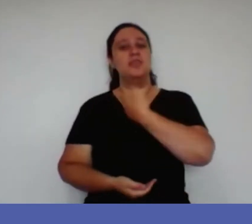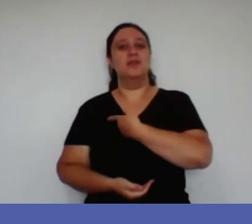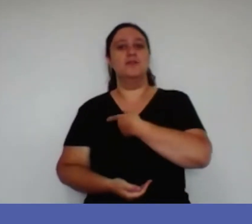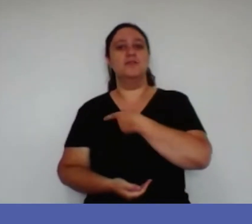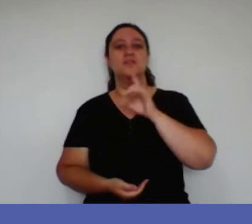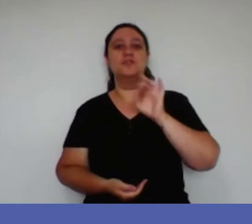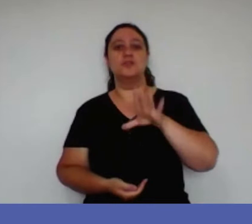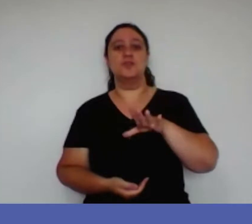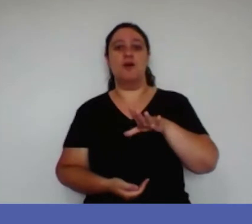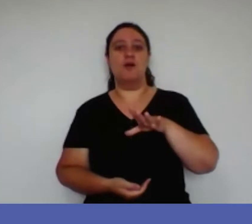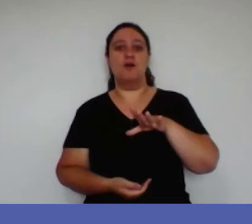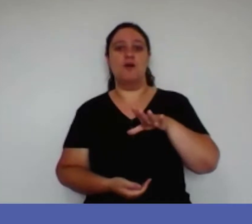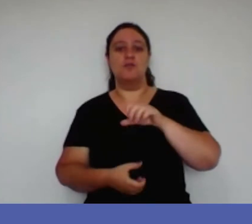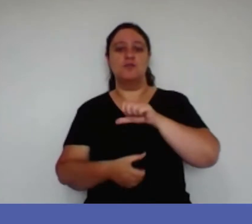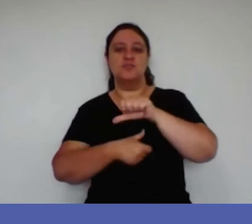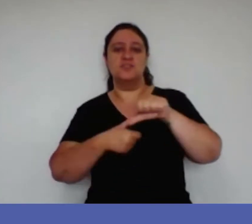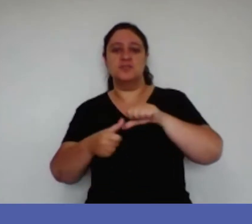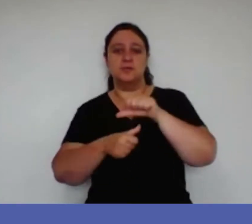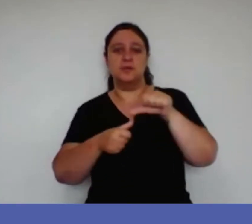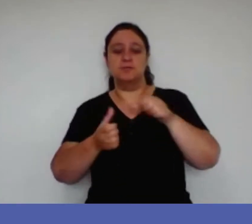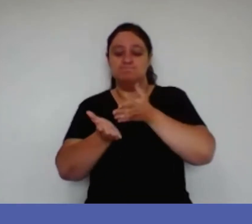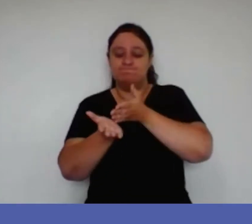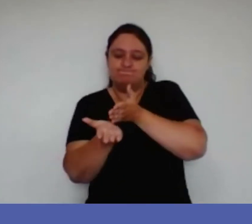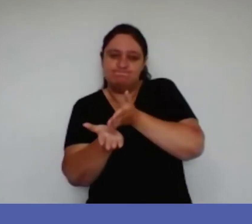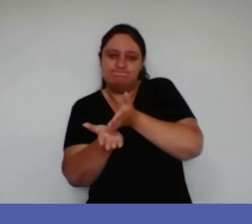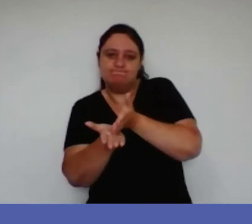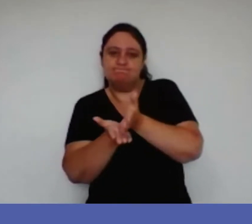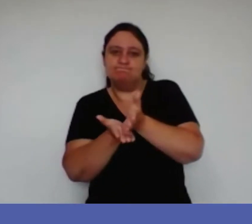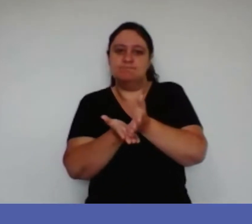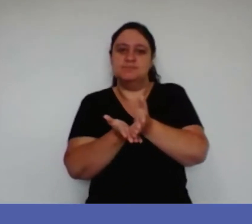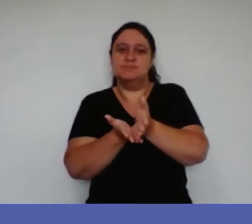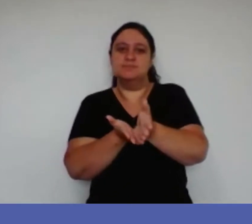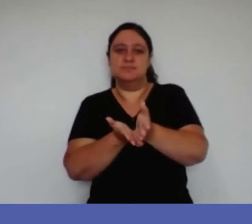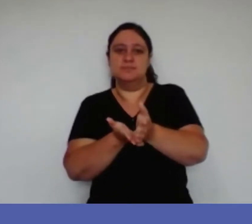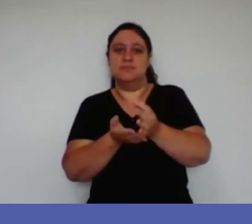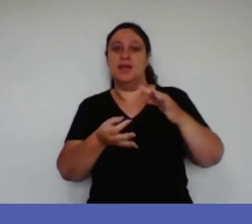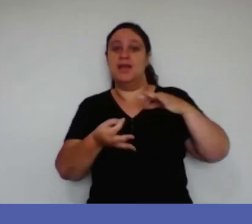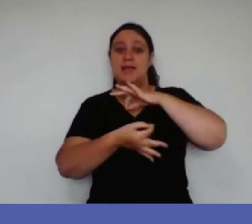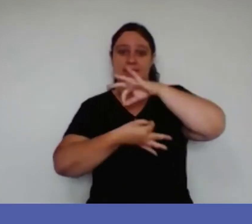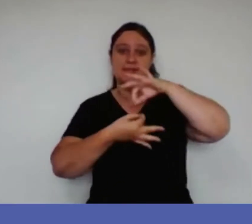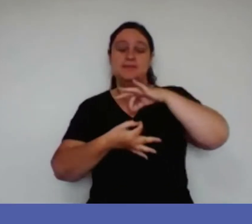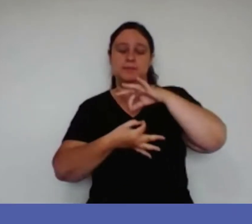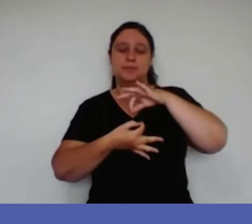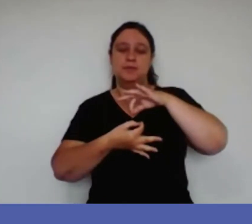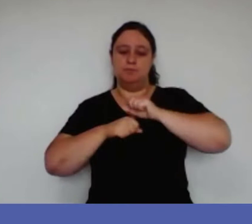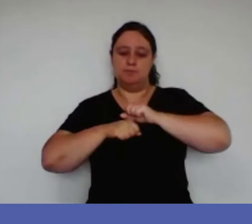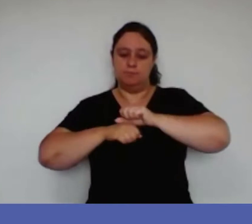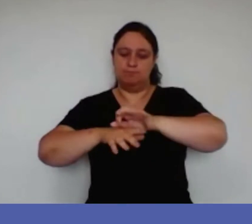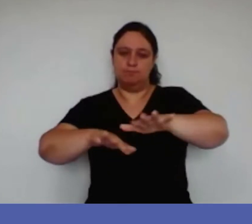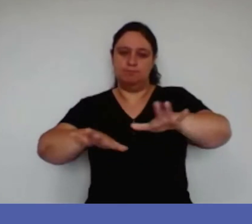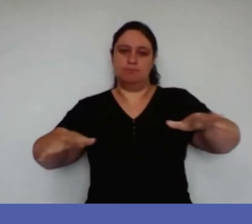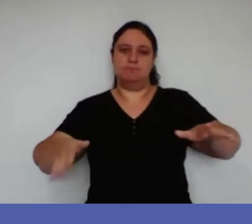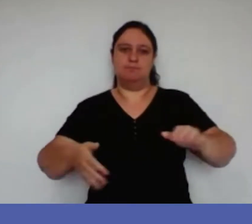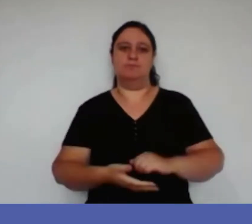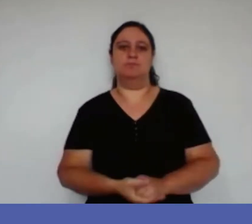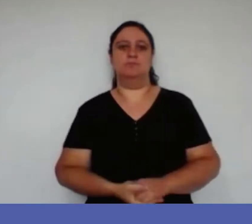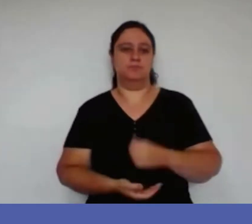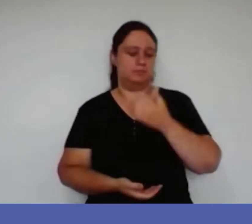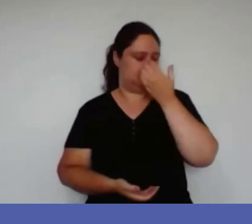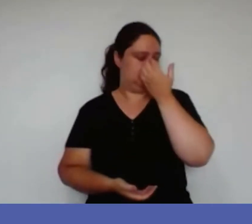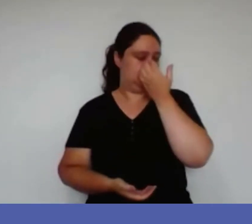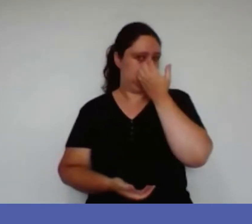canais. Canais para o Espírito poder atuar. Por isso, irmão, de um lado, nós temos uma grande tarefa, uma